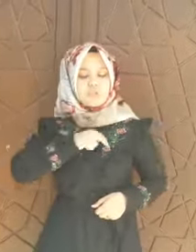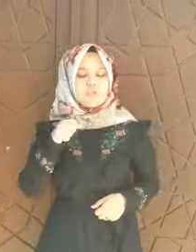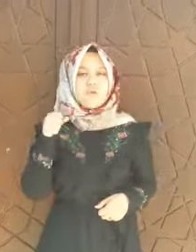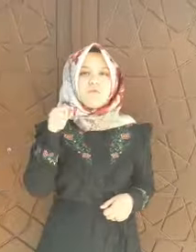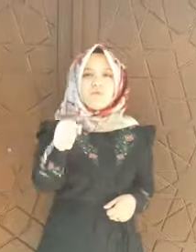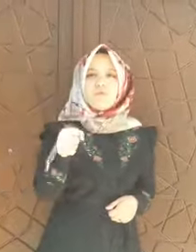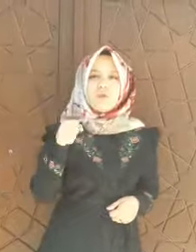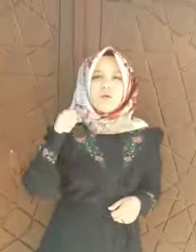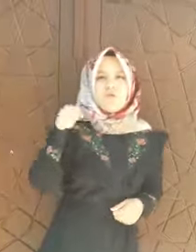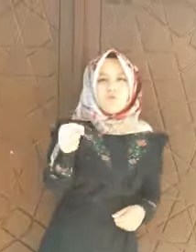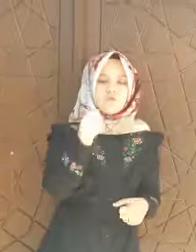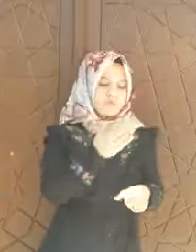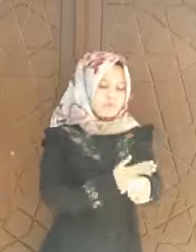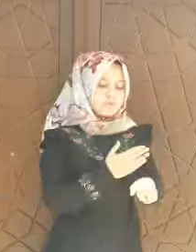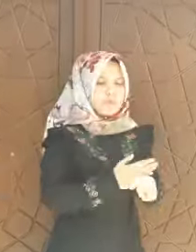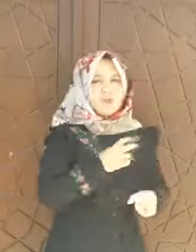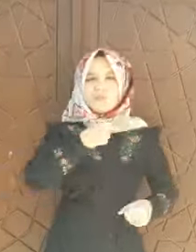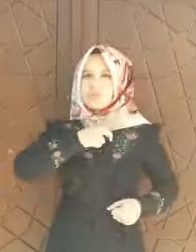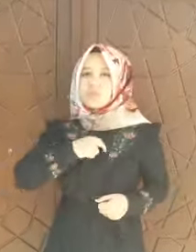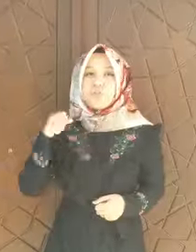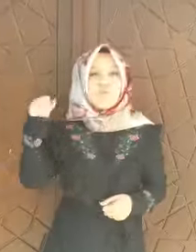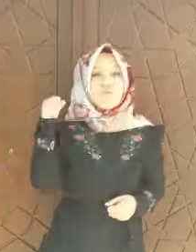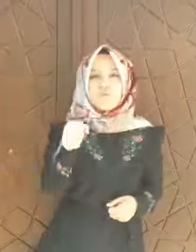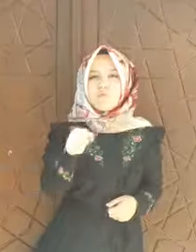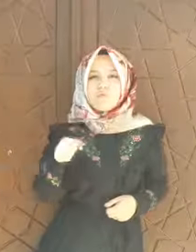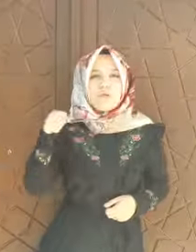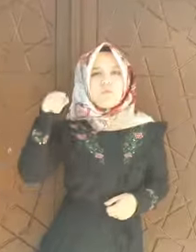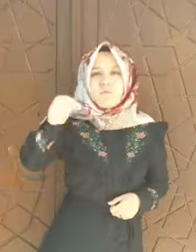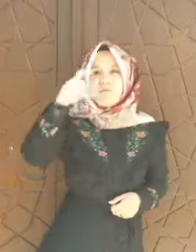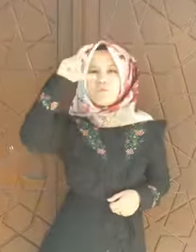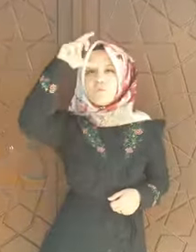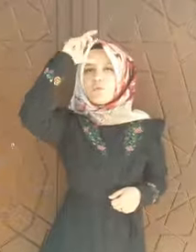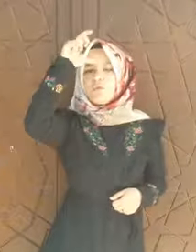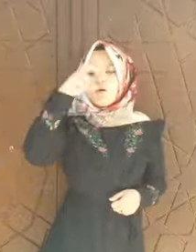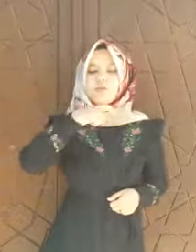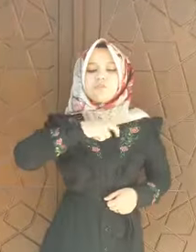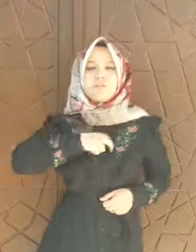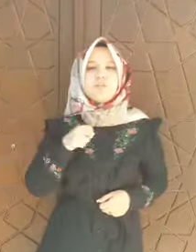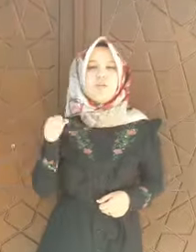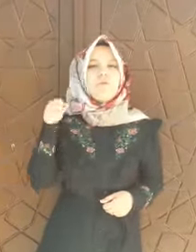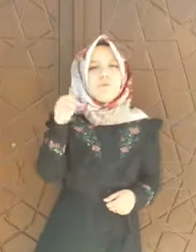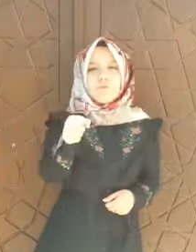aşkına vur, vur vatan aşkına vur, vur Türklük aşkına vur.